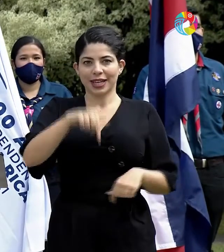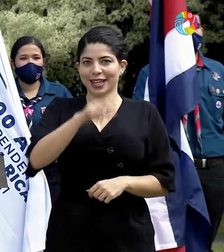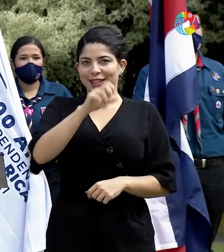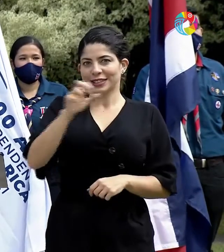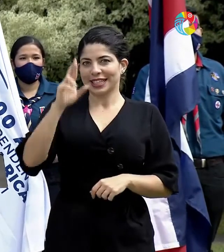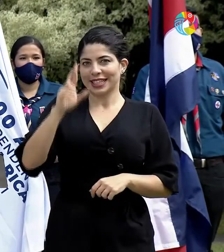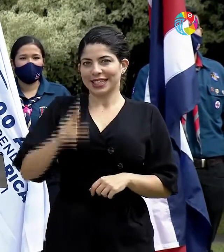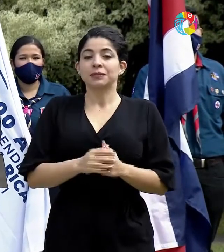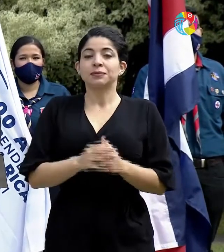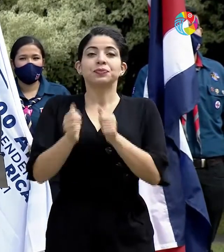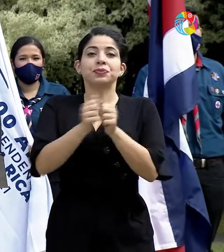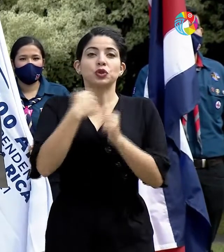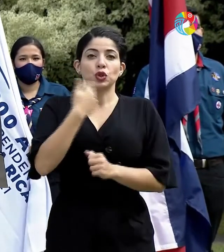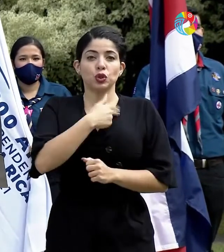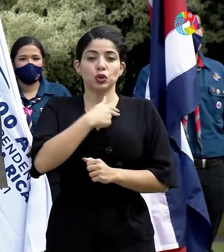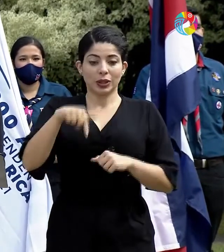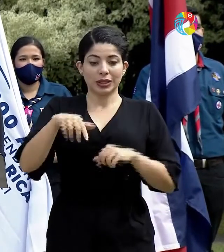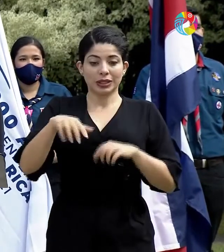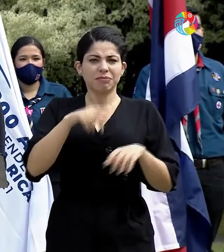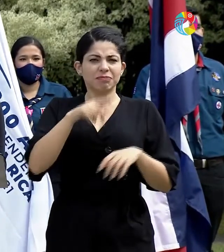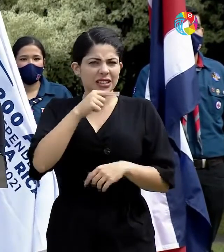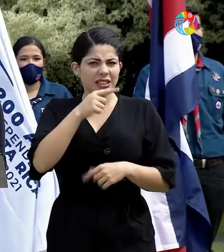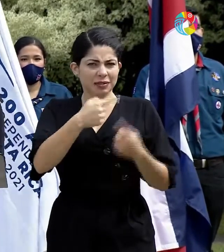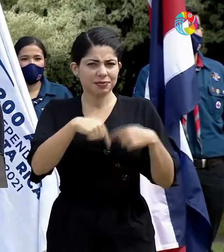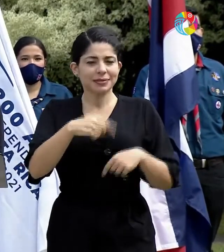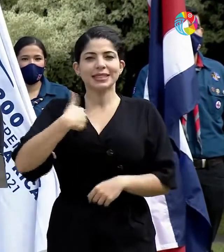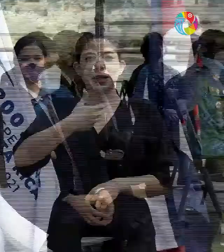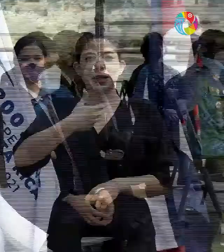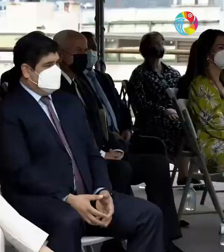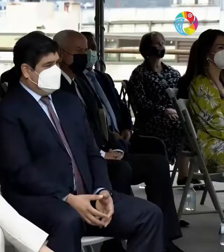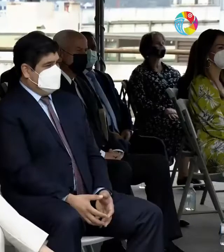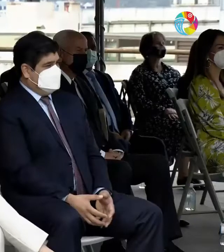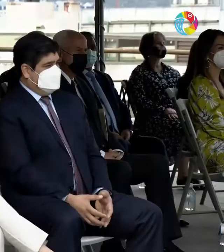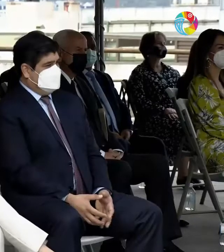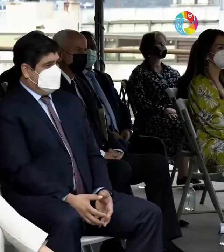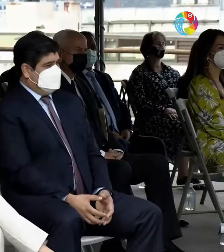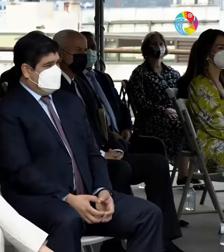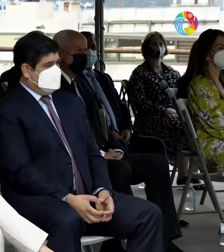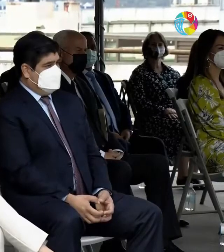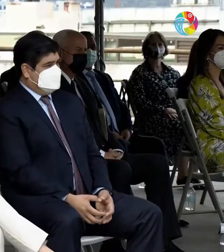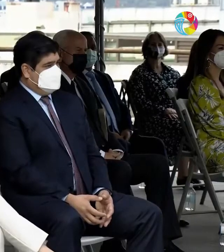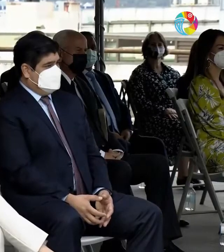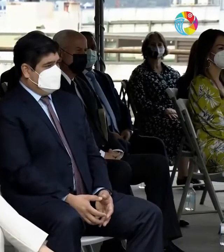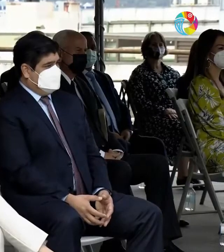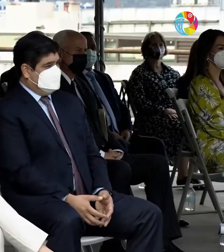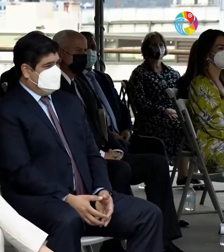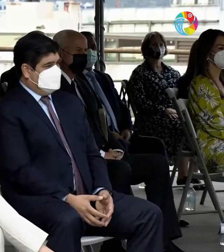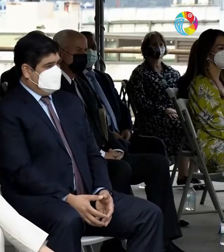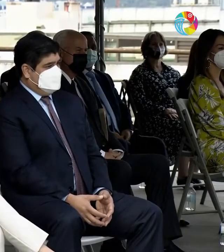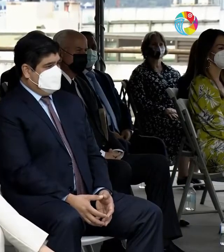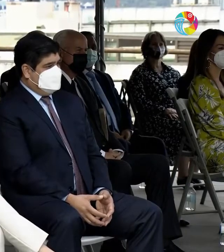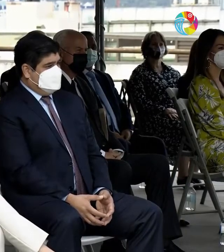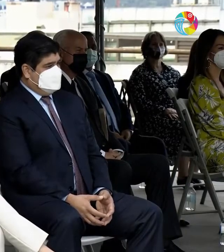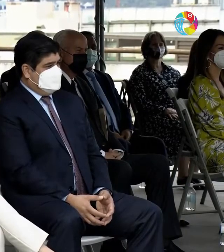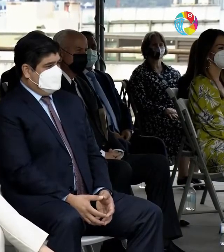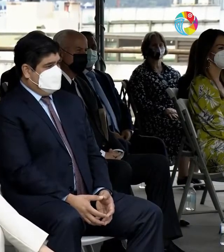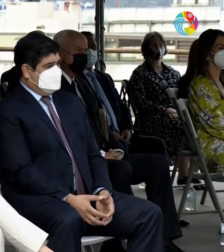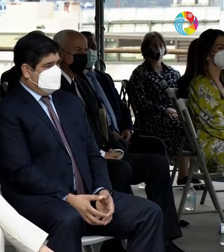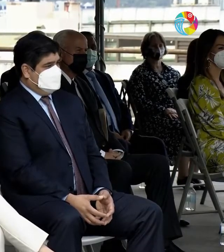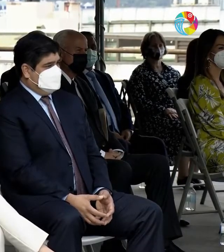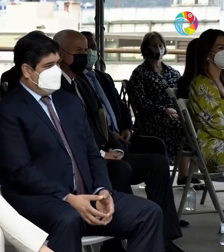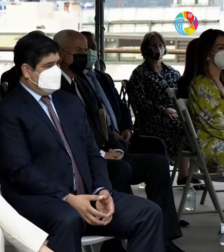Nos acompañan en este acto el señor presidente de la República, don Carlos Alvarado Quesada, la señora primera dama,